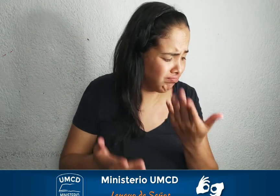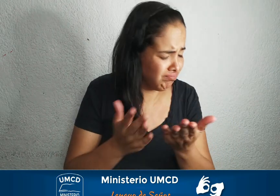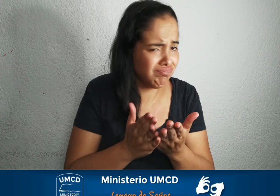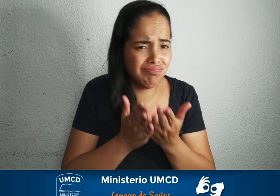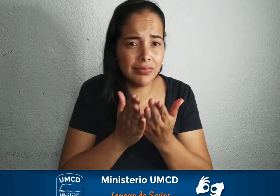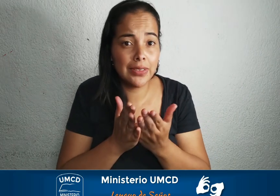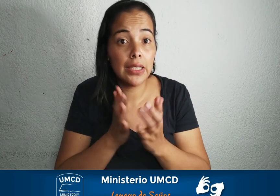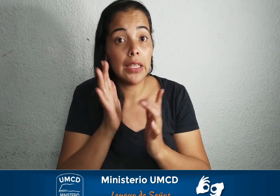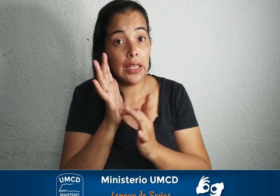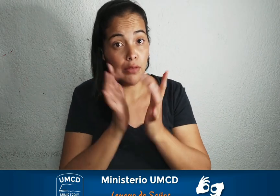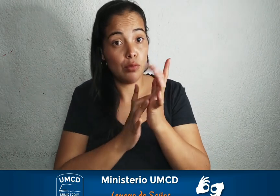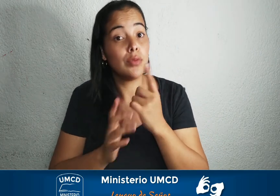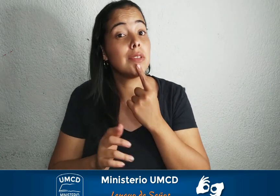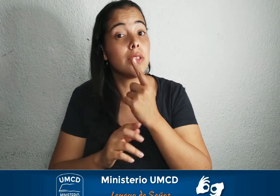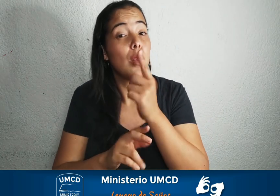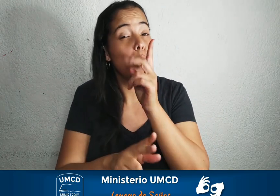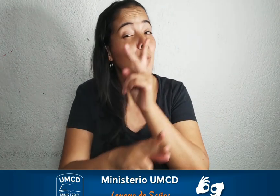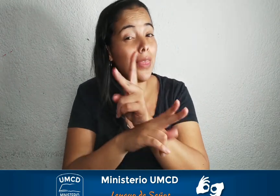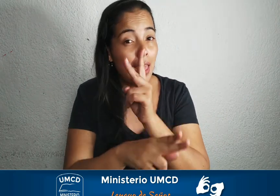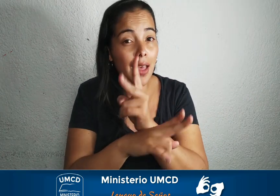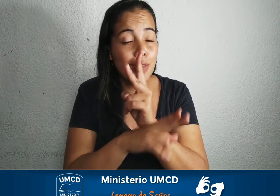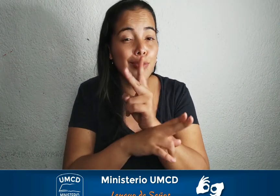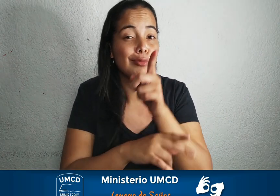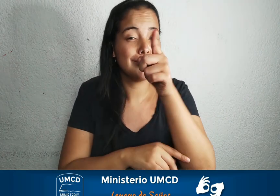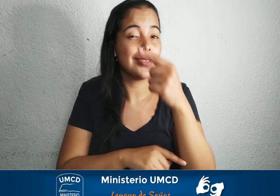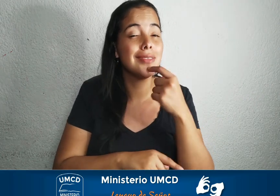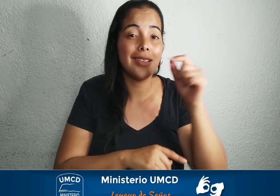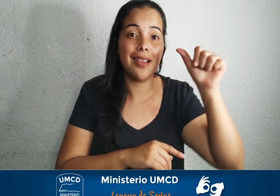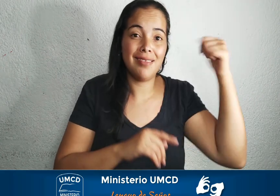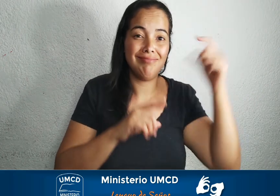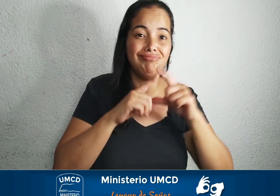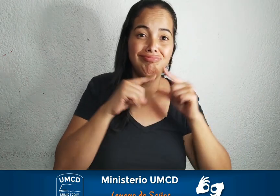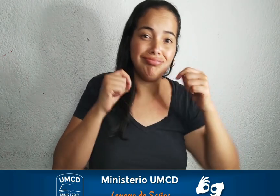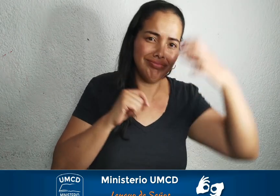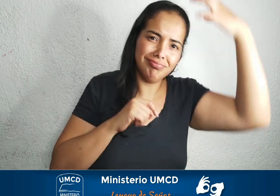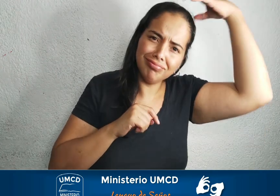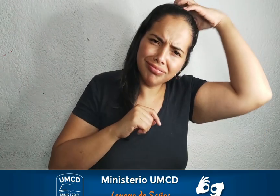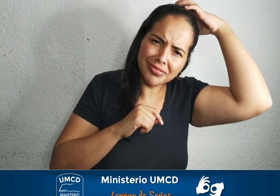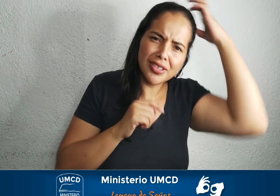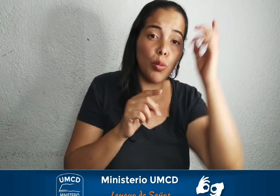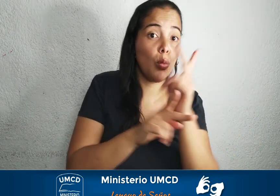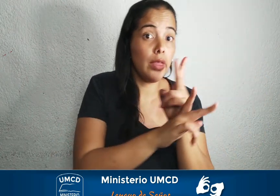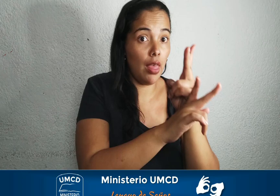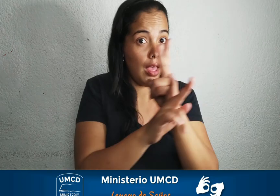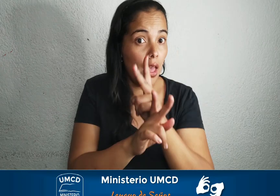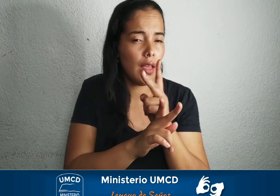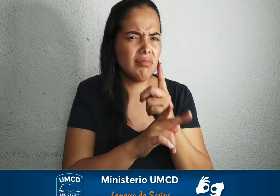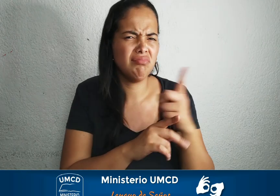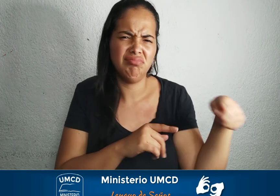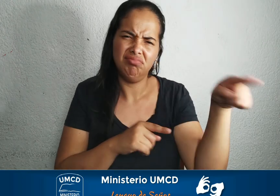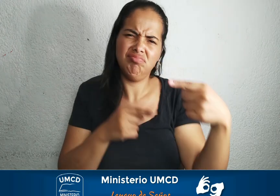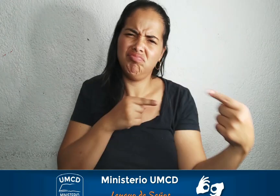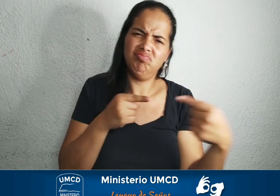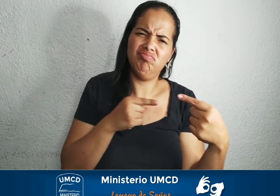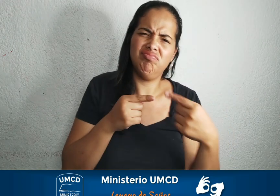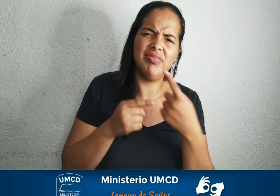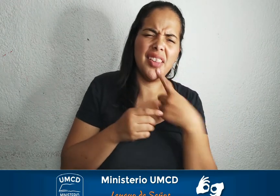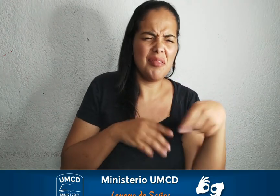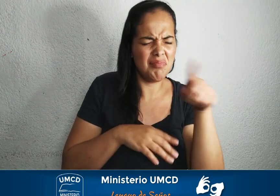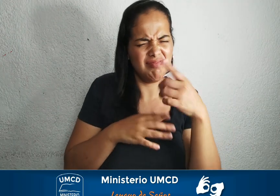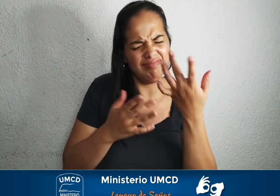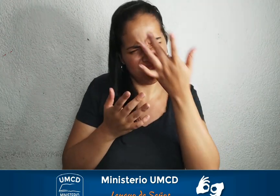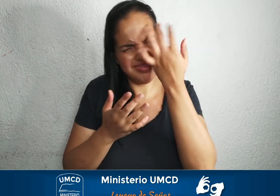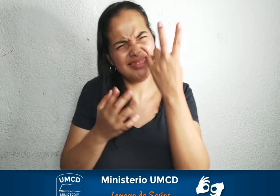les mandó diciendo: mirad, guardaos de la levadura de los fariseos y de la levadura de Herodes. Y discutían entre